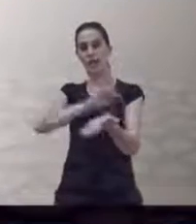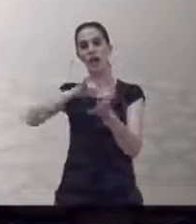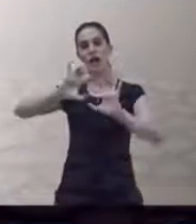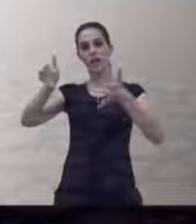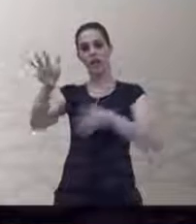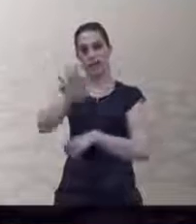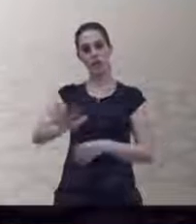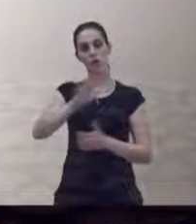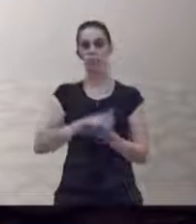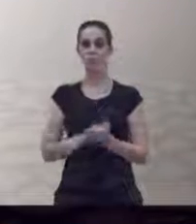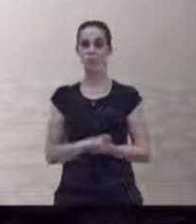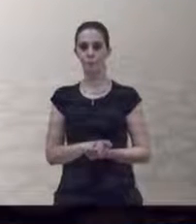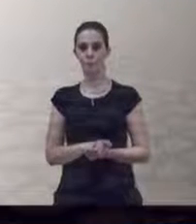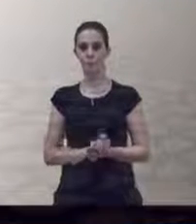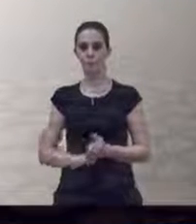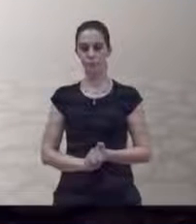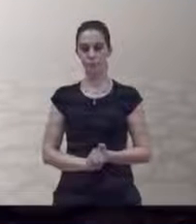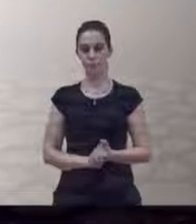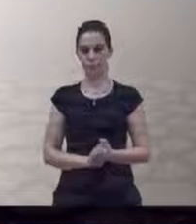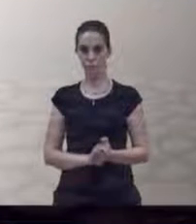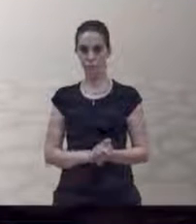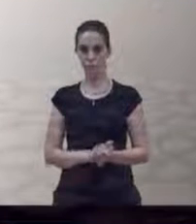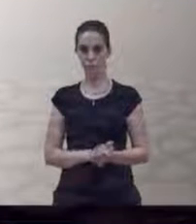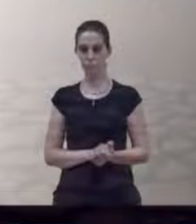Unidos por el Guadiana en Radio 5.